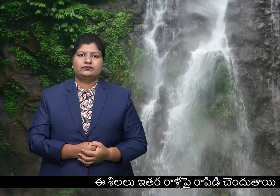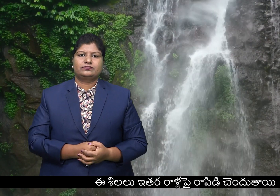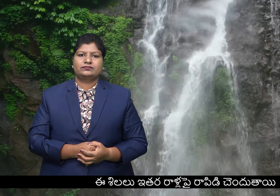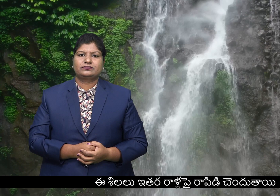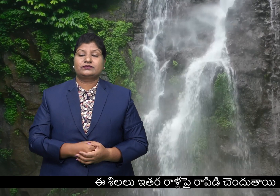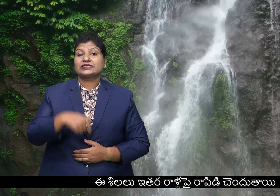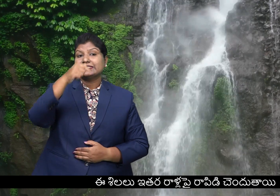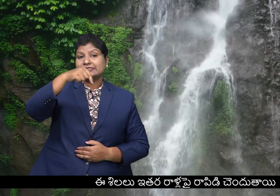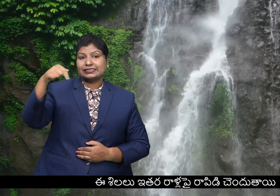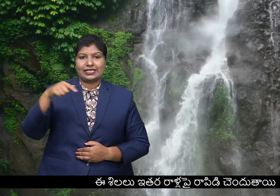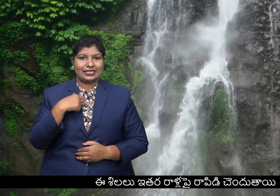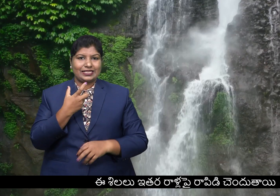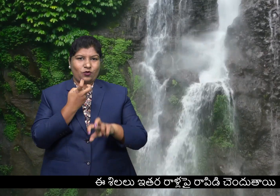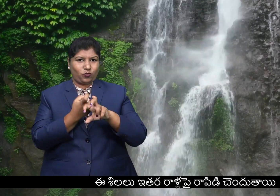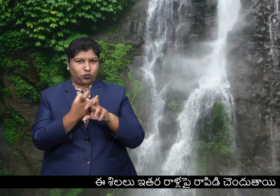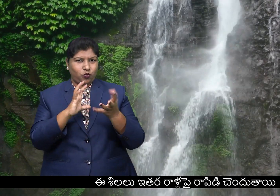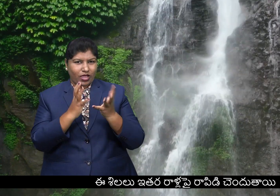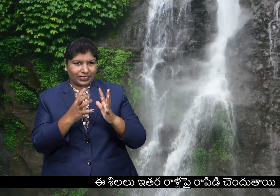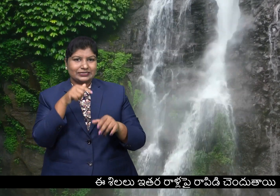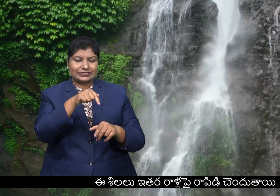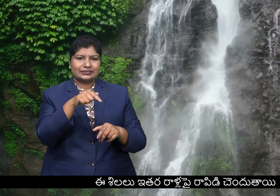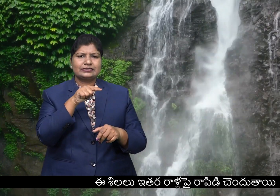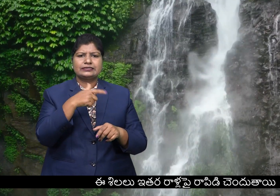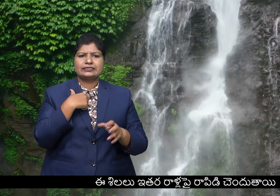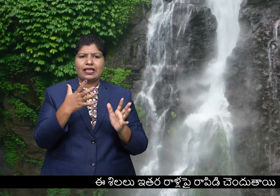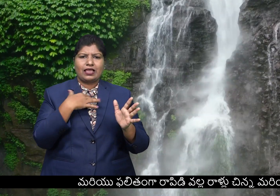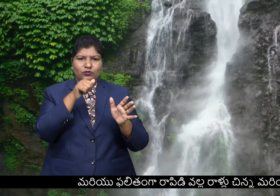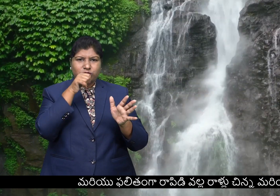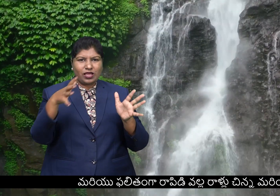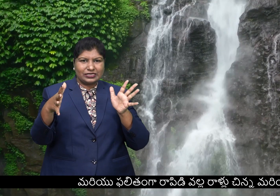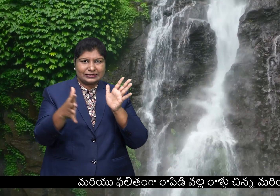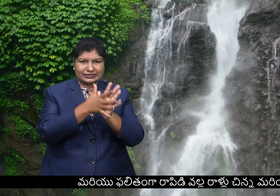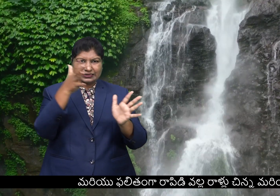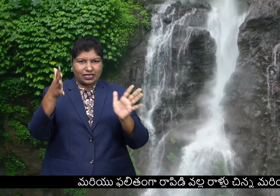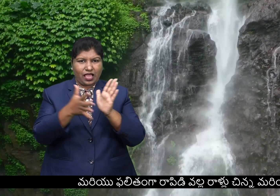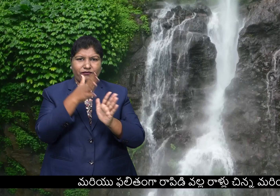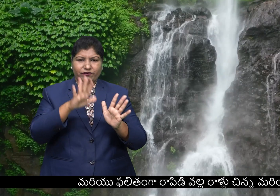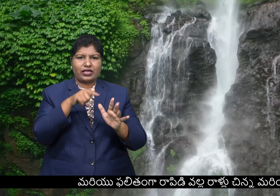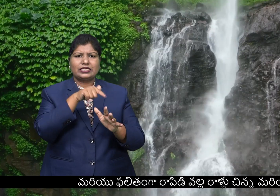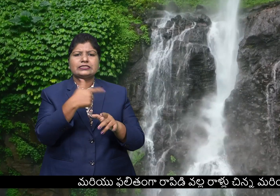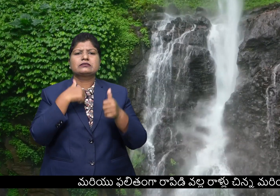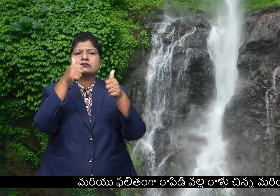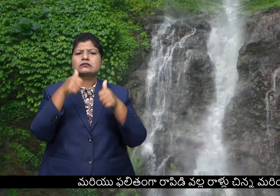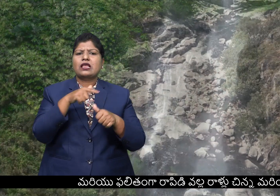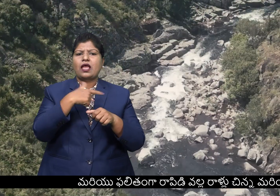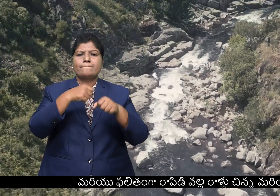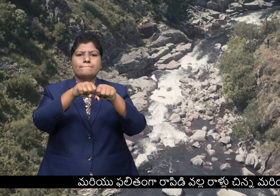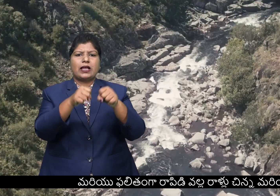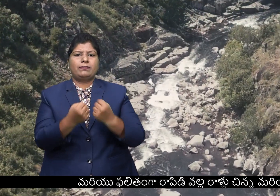ఈ శిలలు ఇతర రాళ్లపై రాపిడి చెందుతాయి మరియు ఫలితంగా రాపిడి వల్ల రాళ్ళు